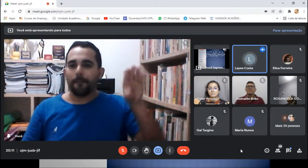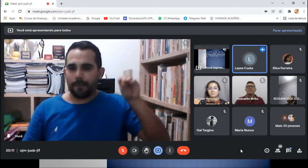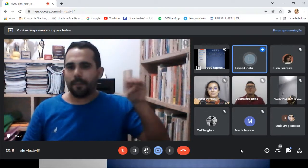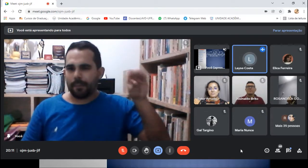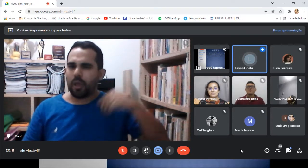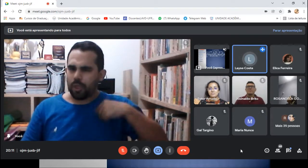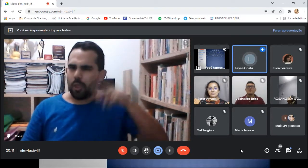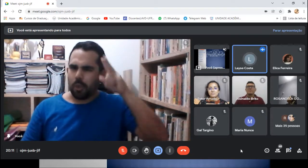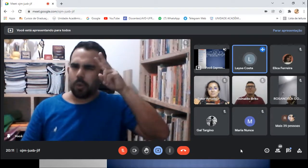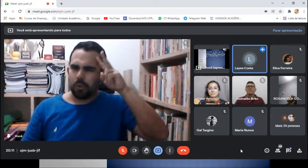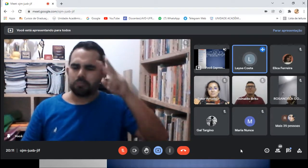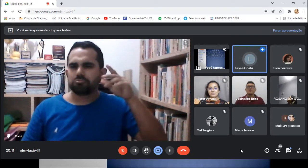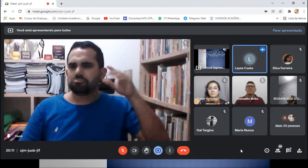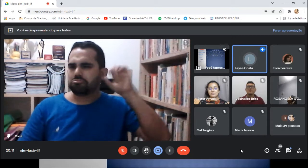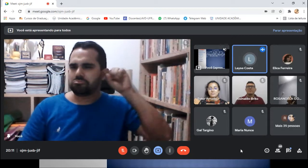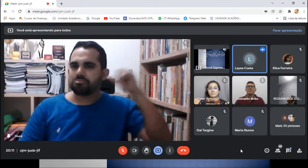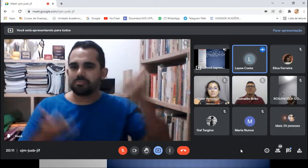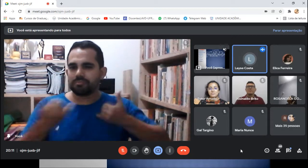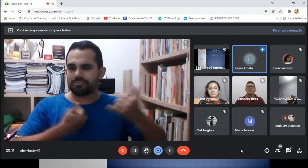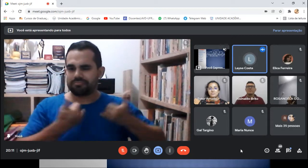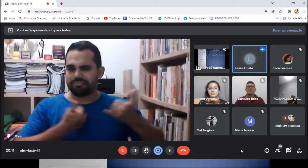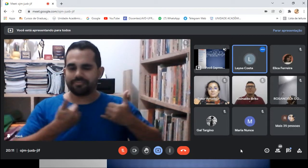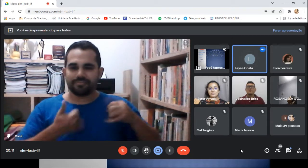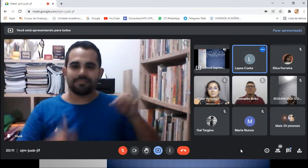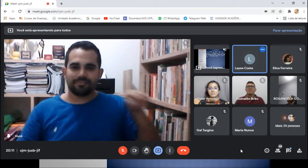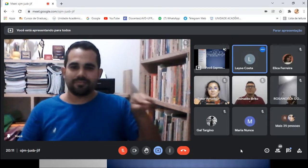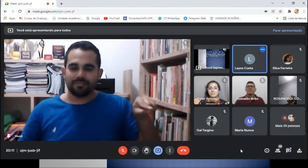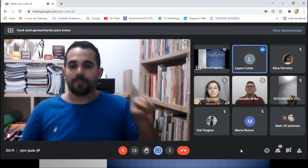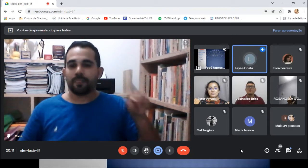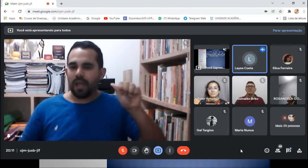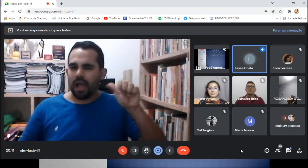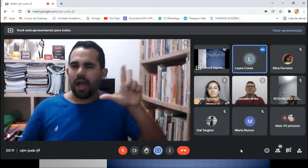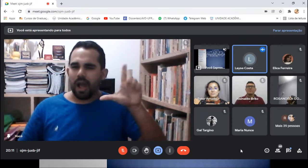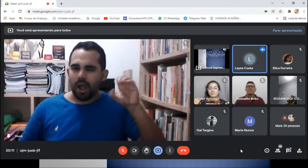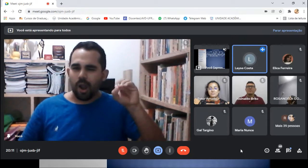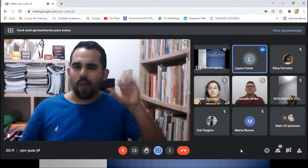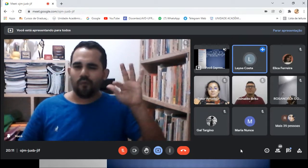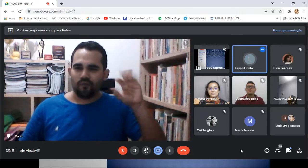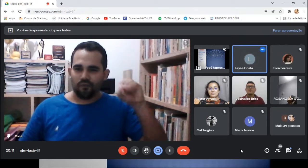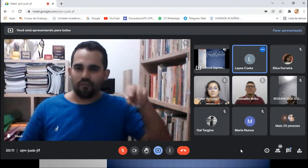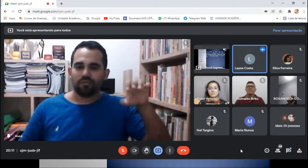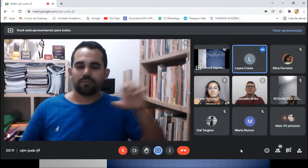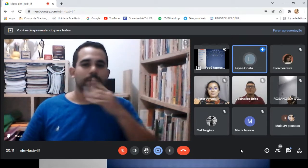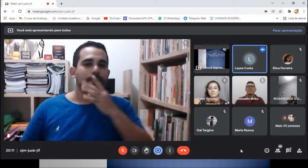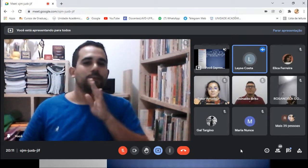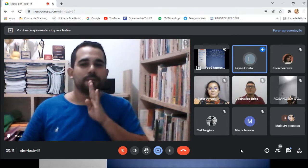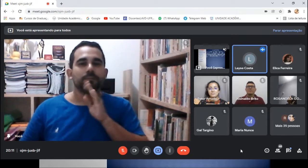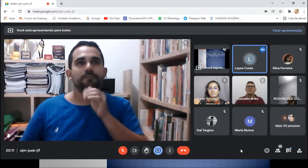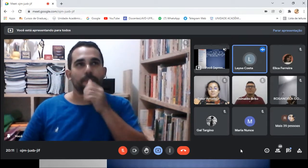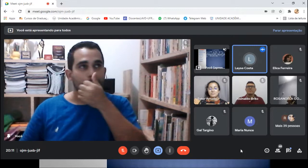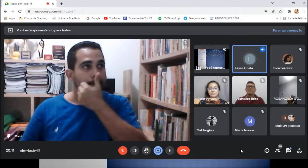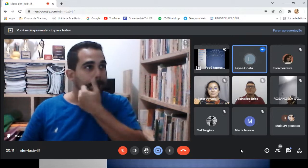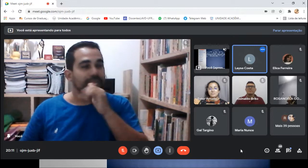também dentro da língua oral. Eu lembro também que alguns ouvintes já me falaram que existem alofones,